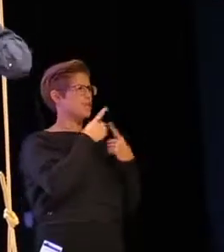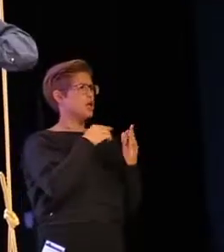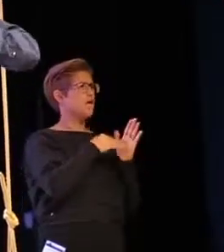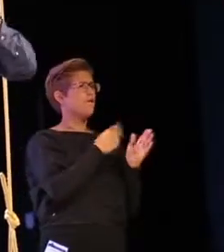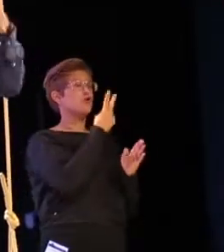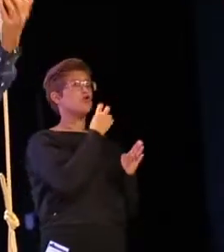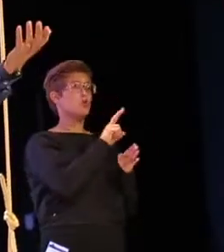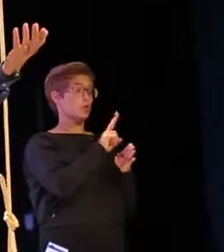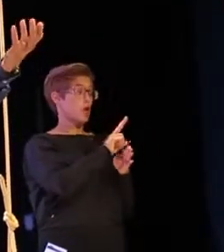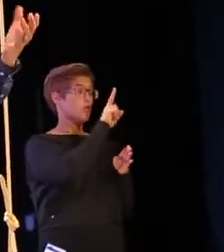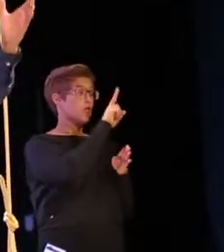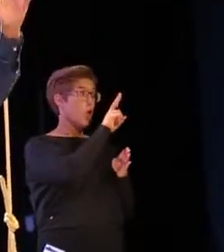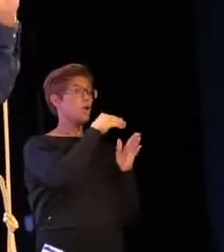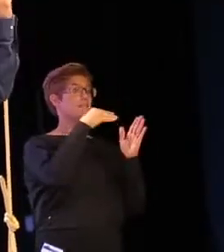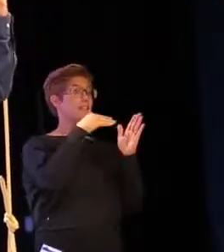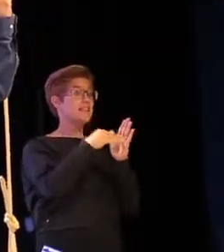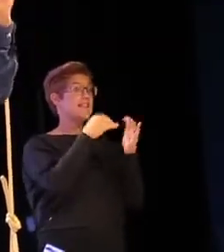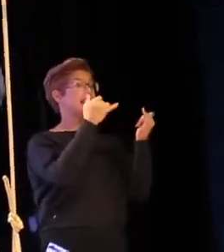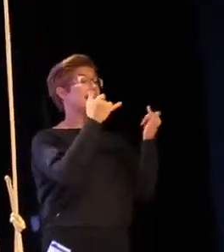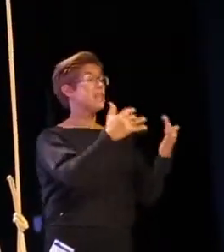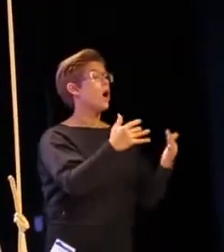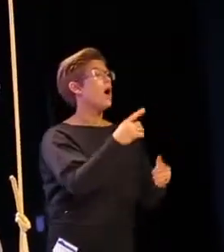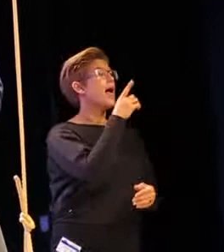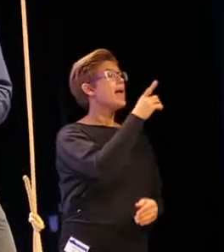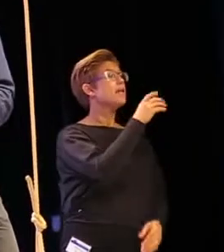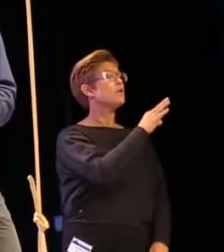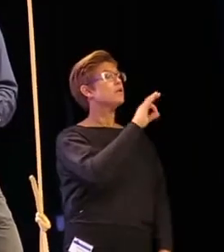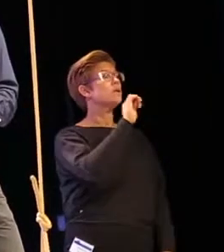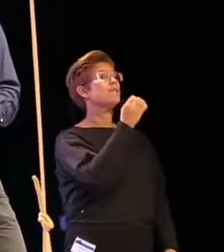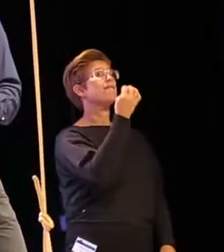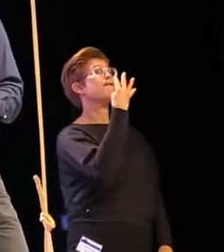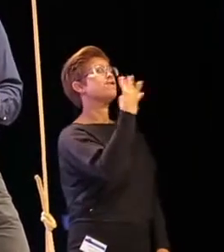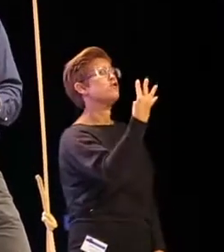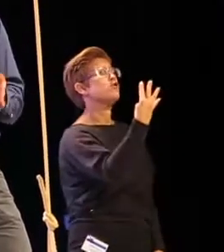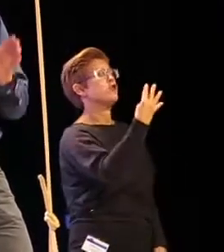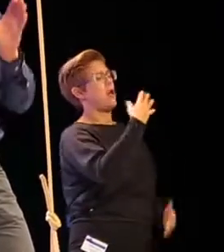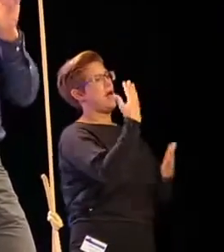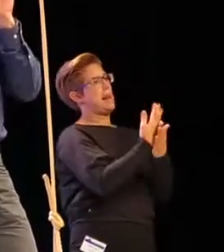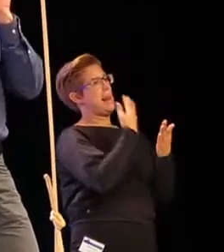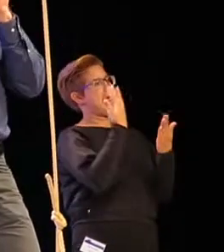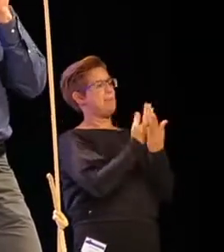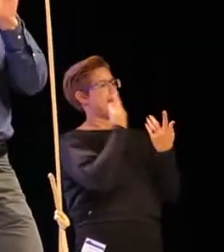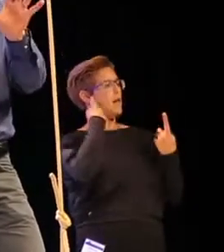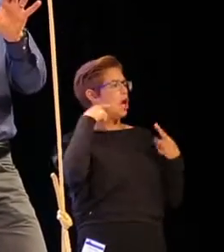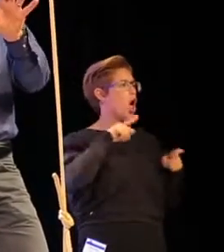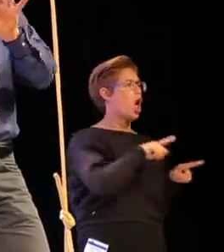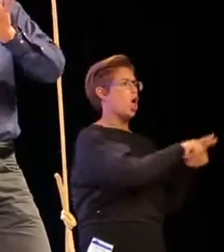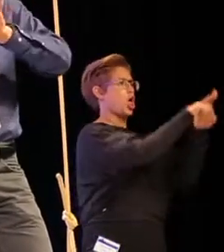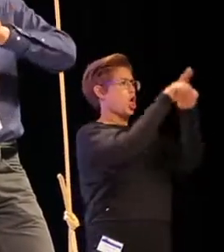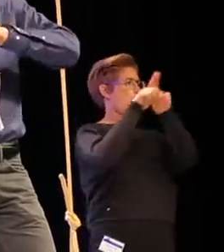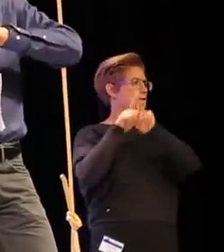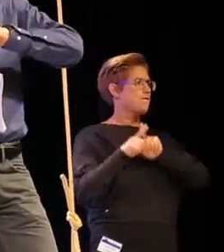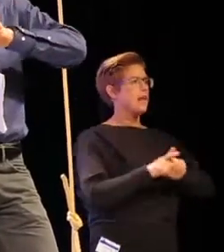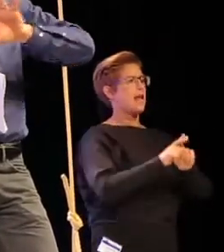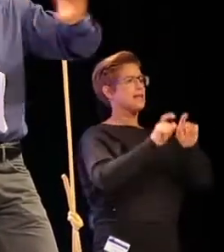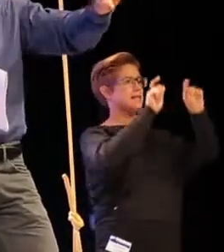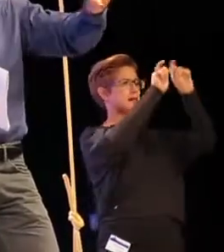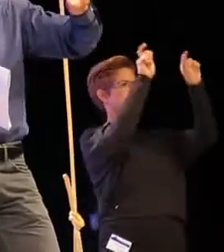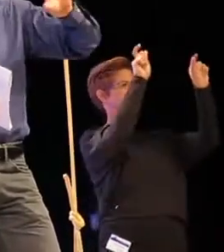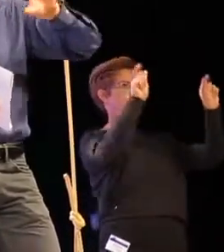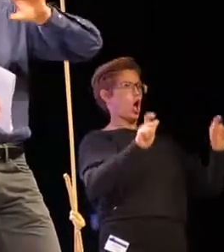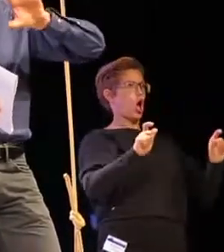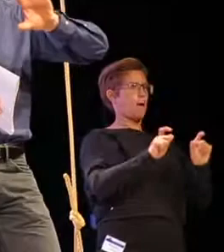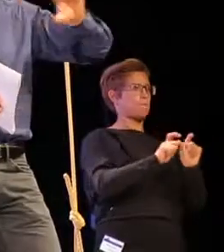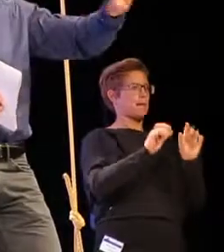till idag, 194 länder som kom överens om ett nytt ramverk som explicit innebär att vi ska